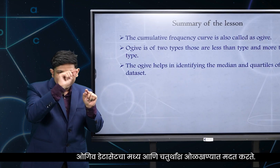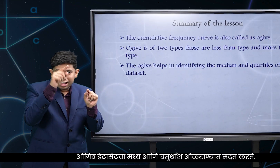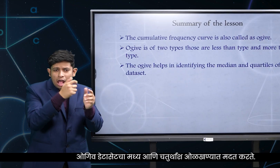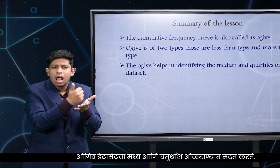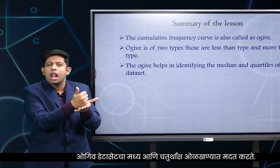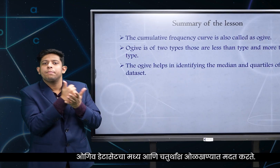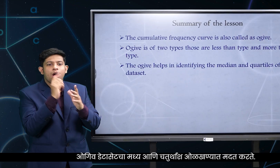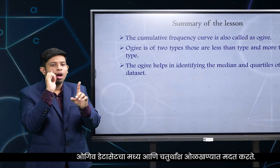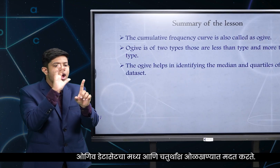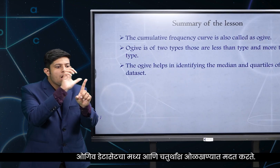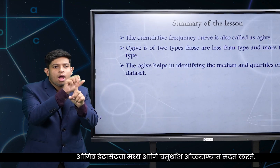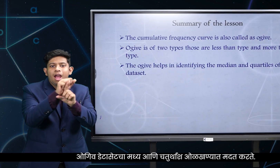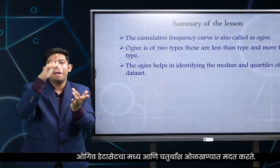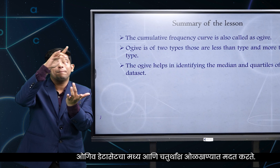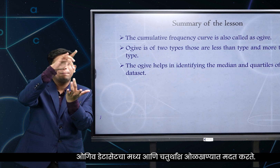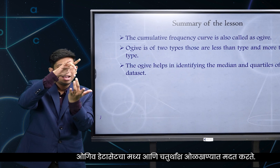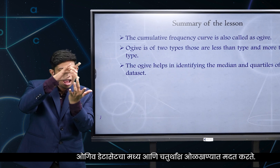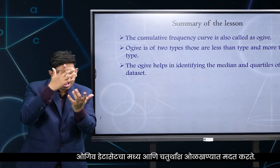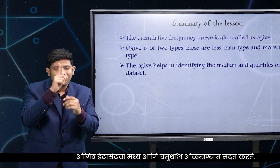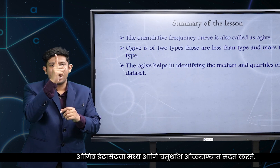मध्यम आणि चतुर्थांश ओळखण्यात मदत करते.